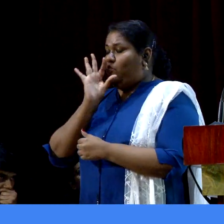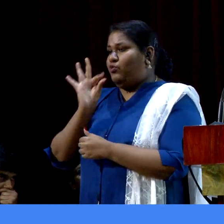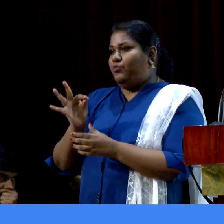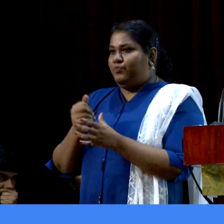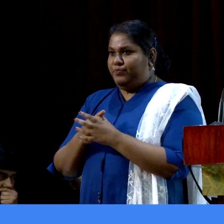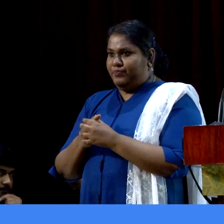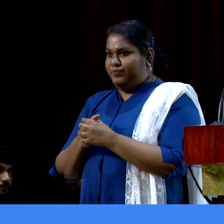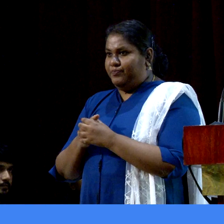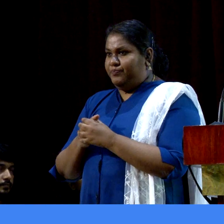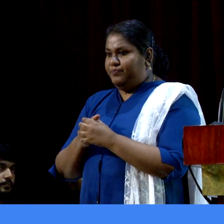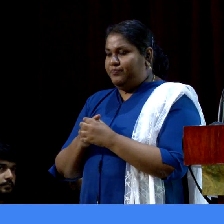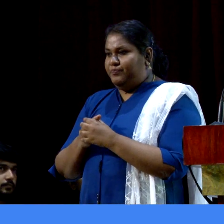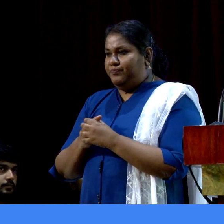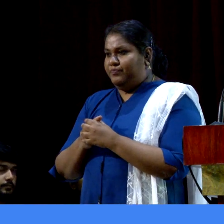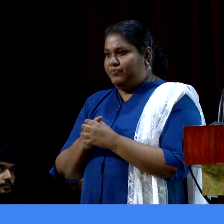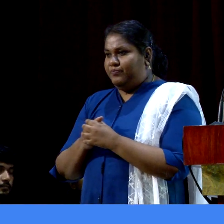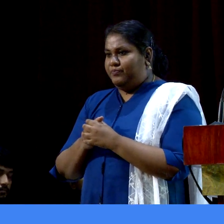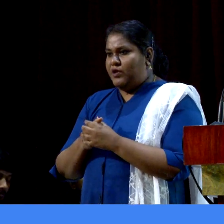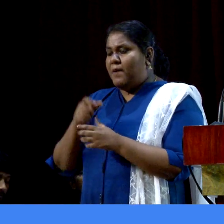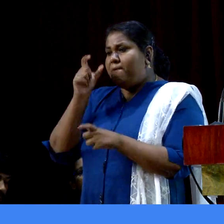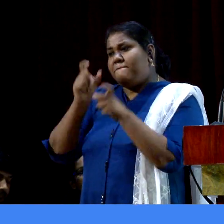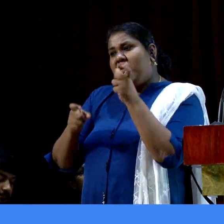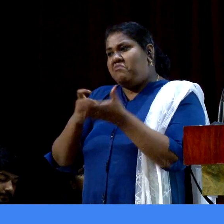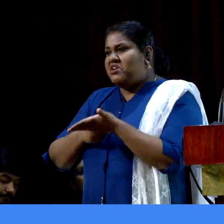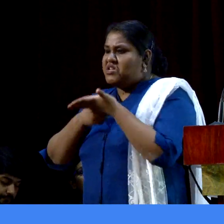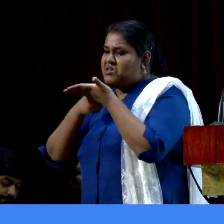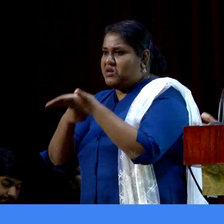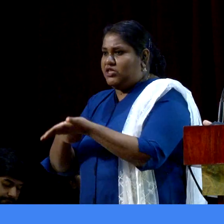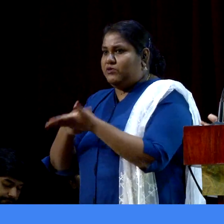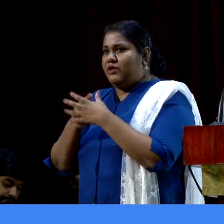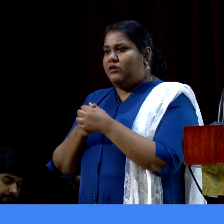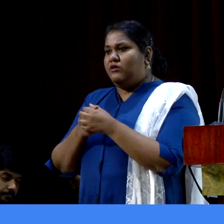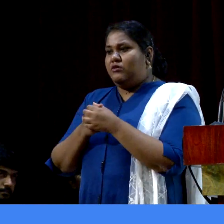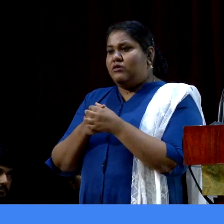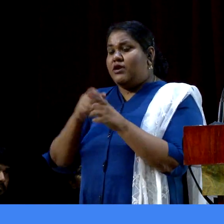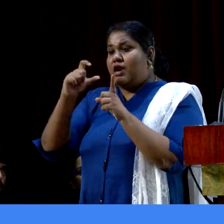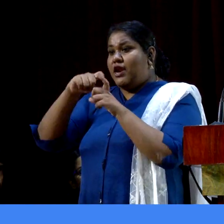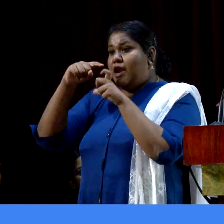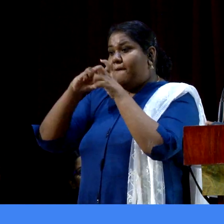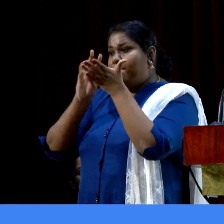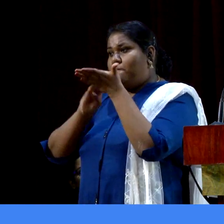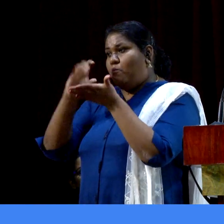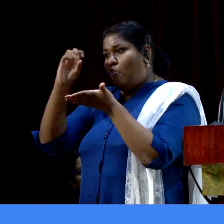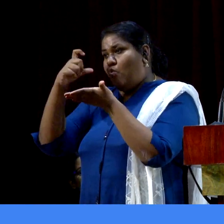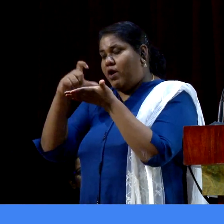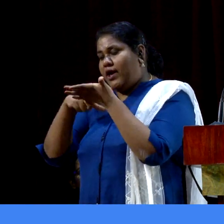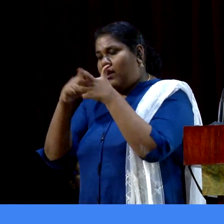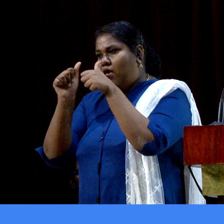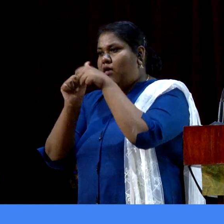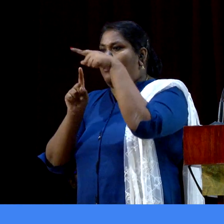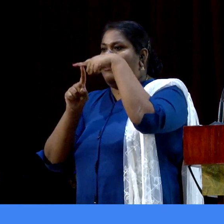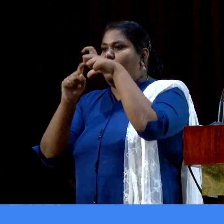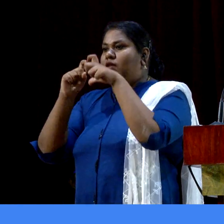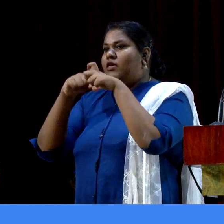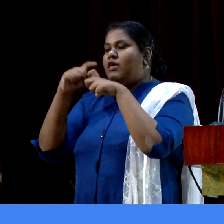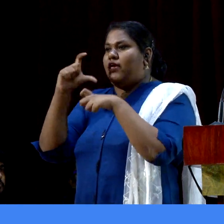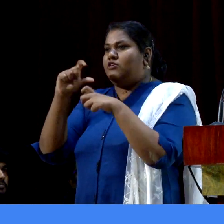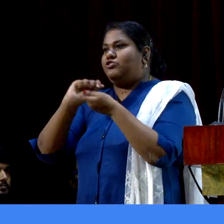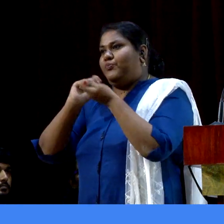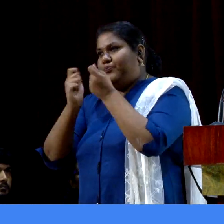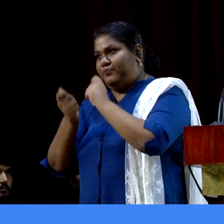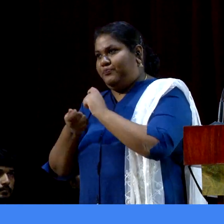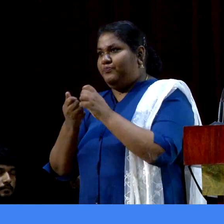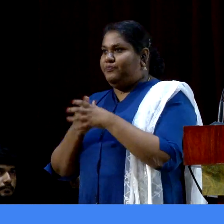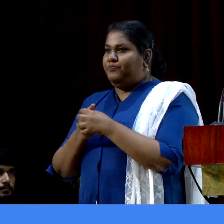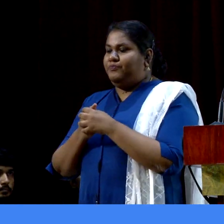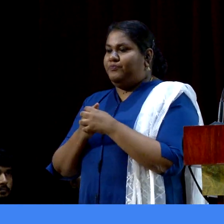எனவே உணவை பரவலாக்கப்பட்டது, உணவை ஜனநாயகப்படுத்தப்பட்டது, உணவை உரிமைப்படுத்தப்பட்டது, உணவு